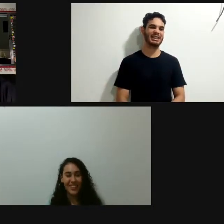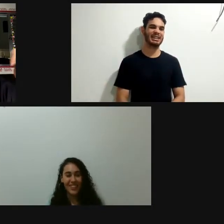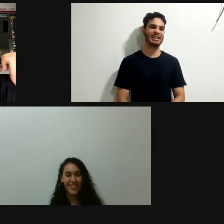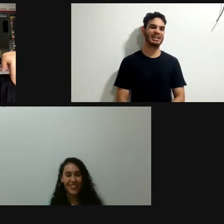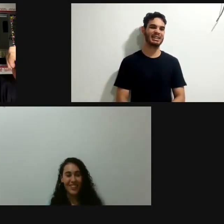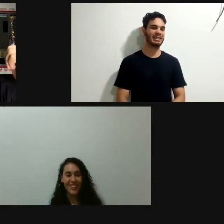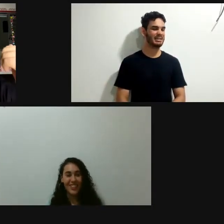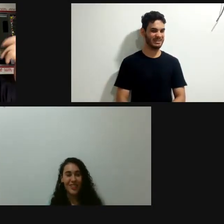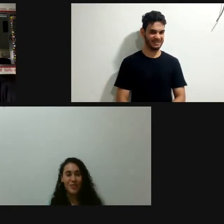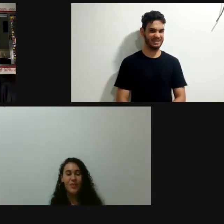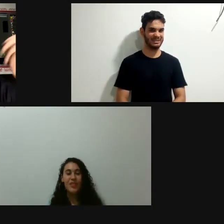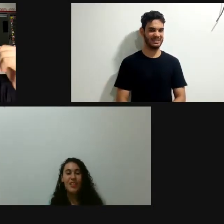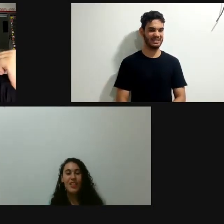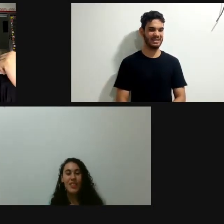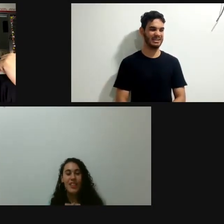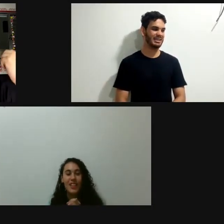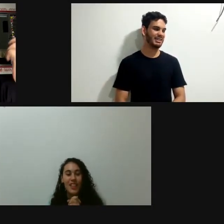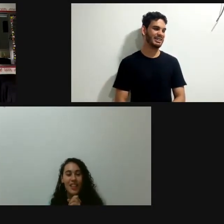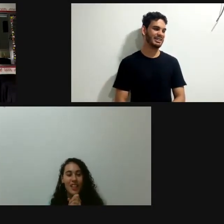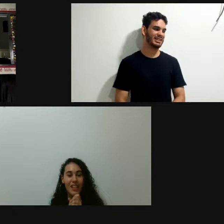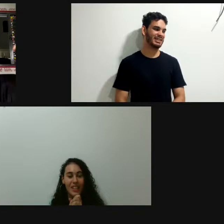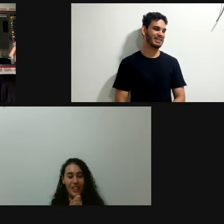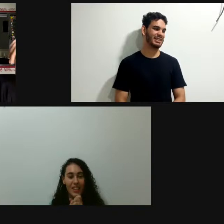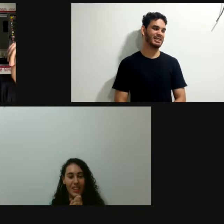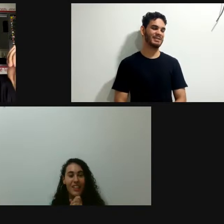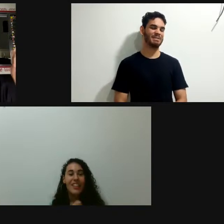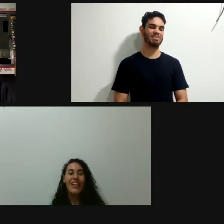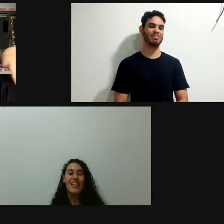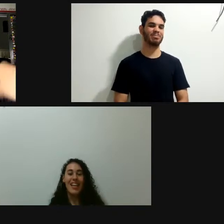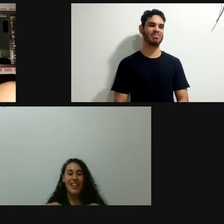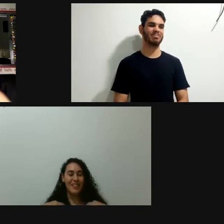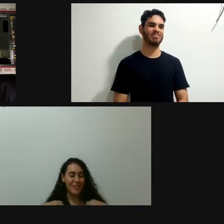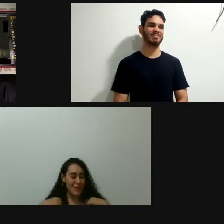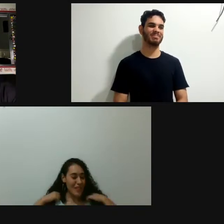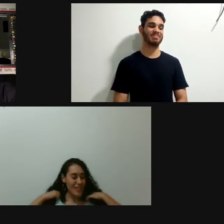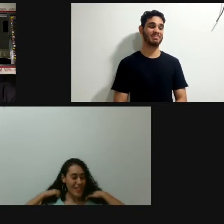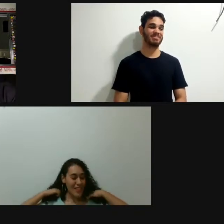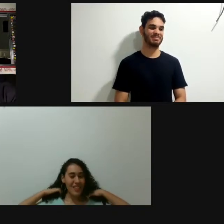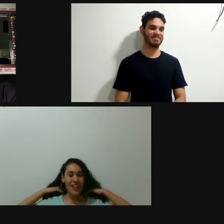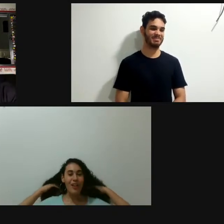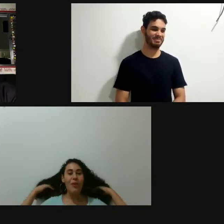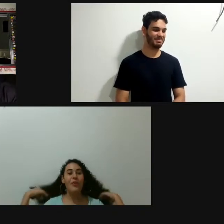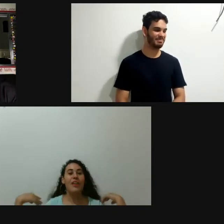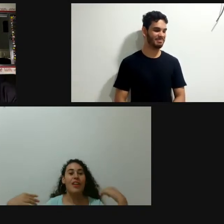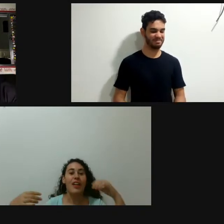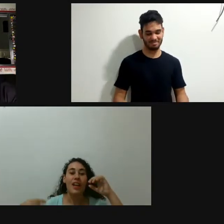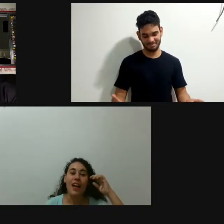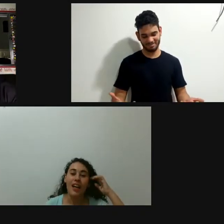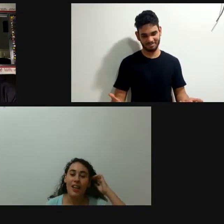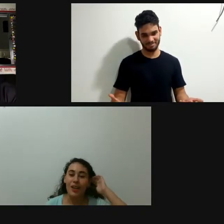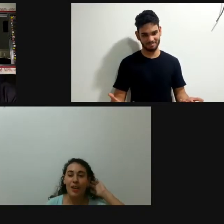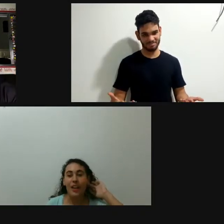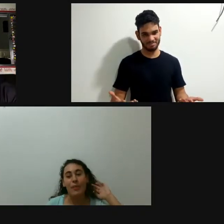Pode falar. Consideração Bia, meu Instagram, meu Tá YouTube. certo. Então,